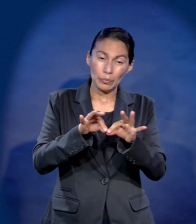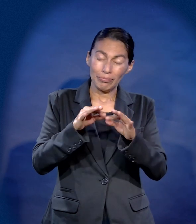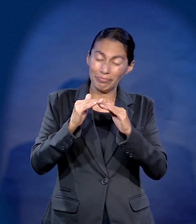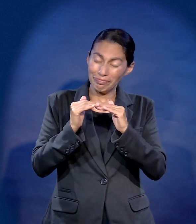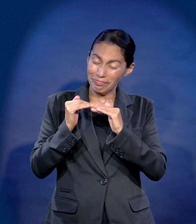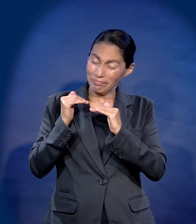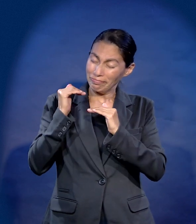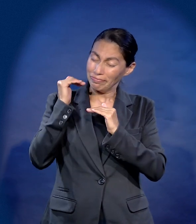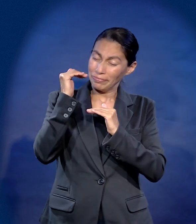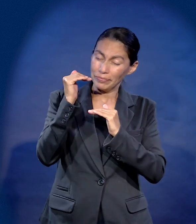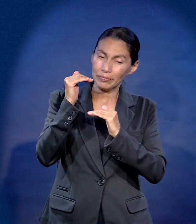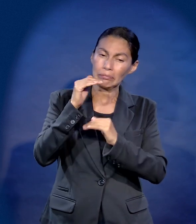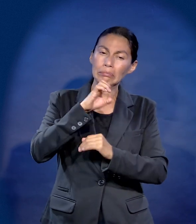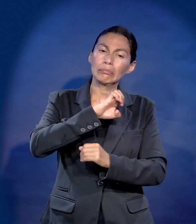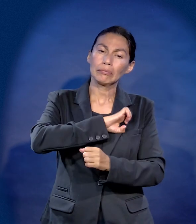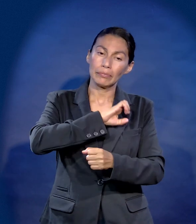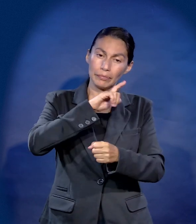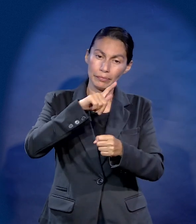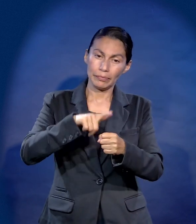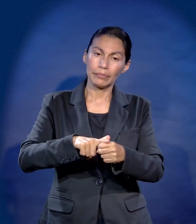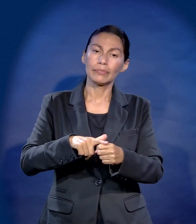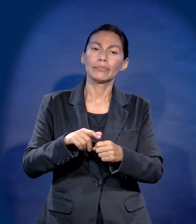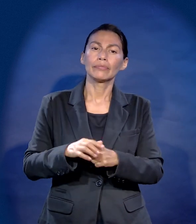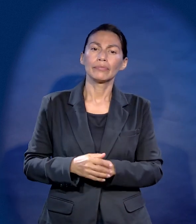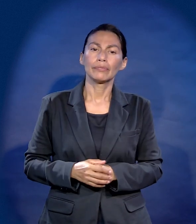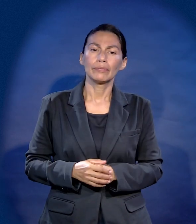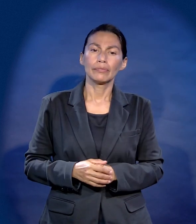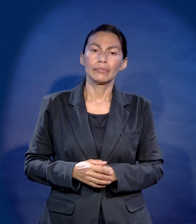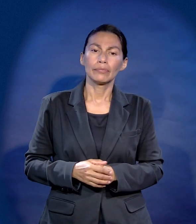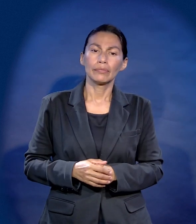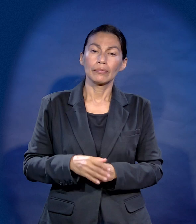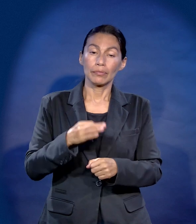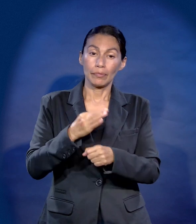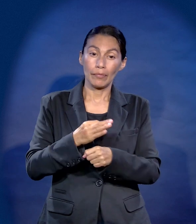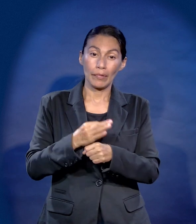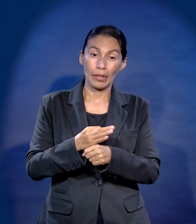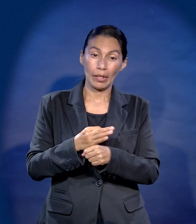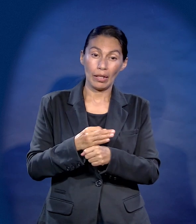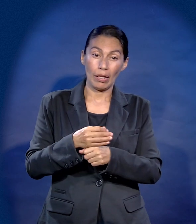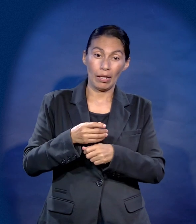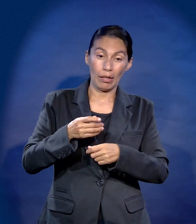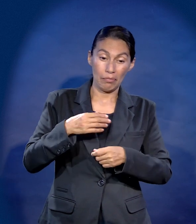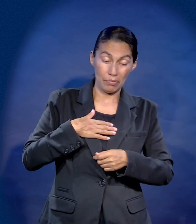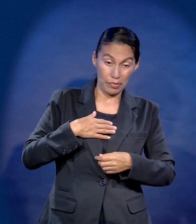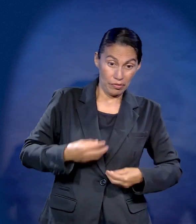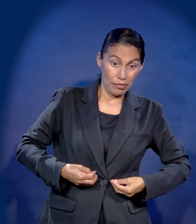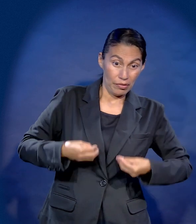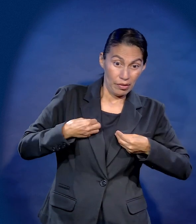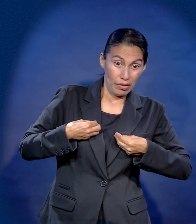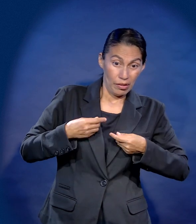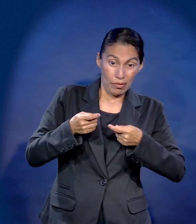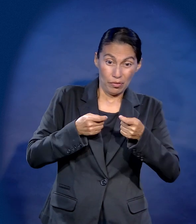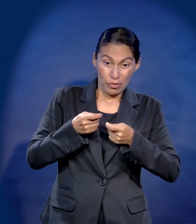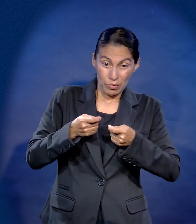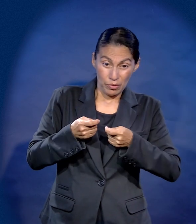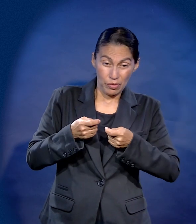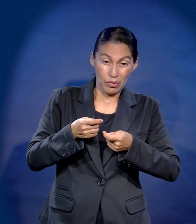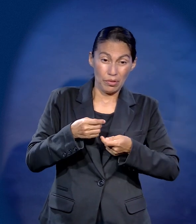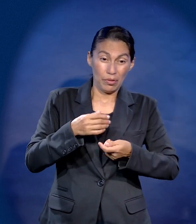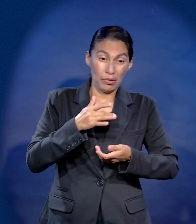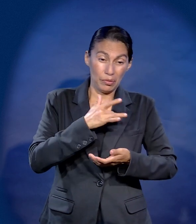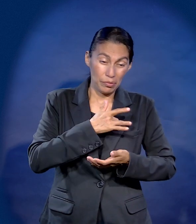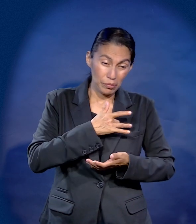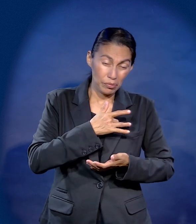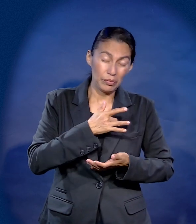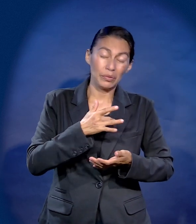Este es un momento muy solemne y especial. Y es el momento donde vamos a soltar los mandos de